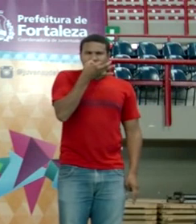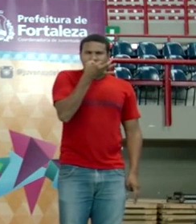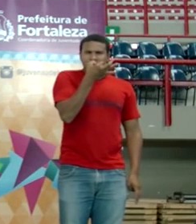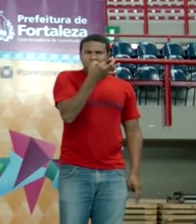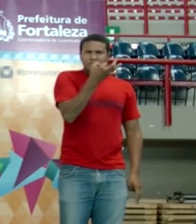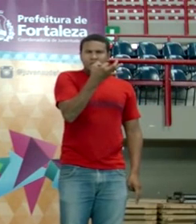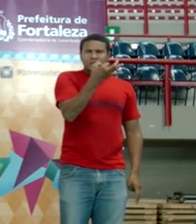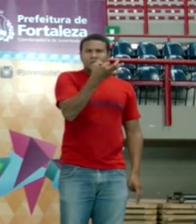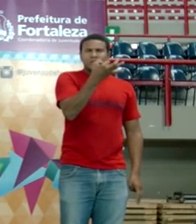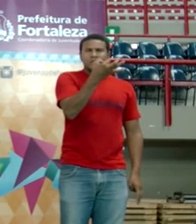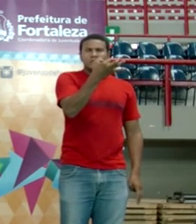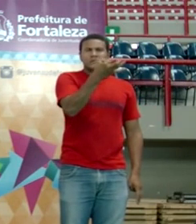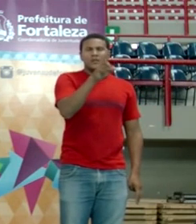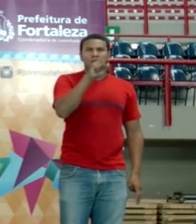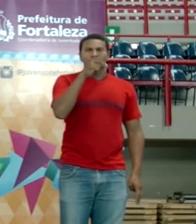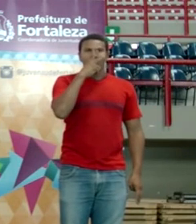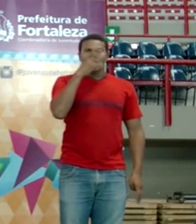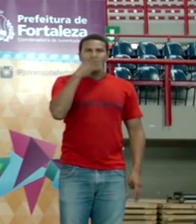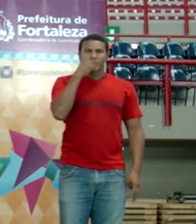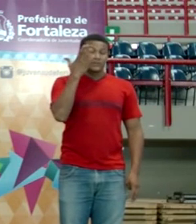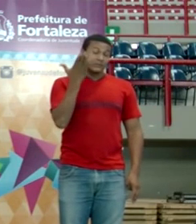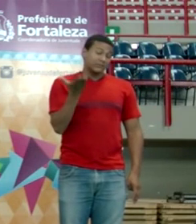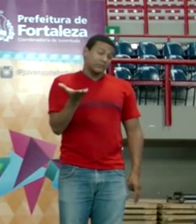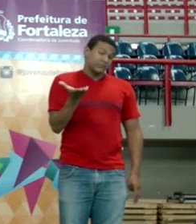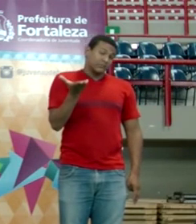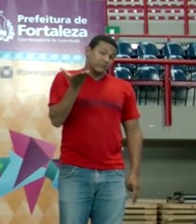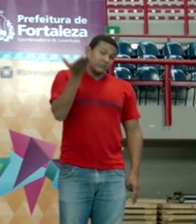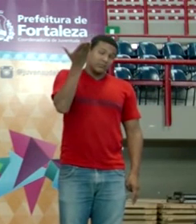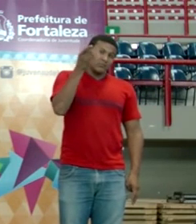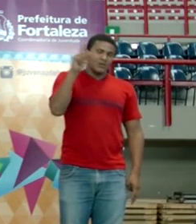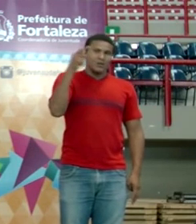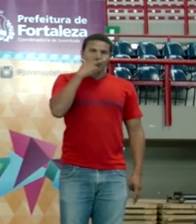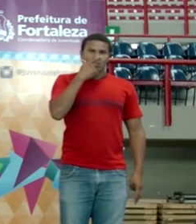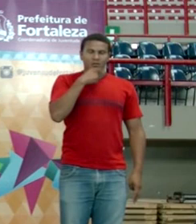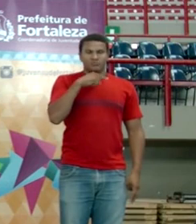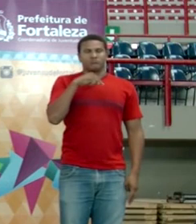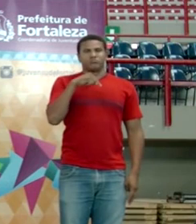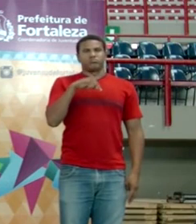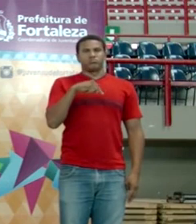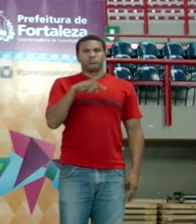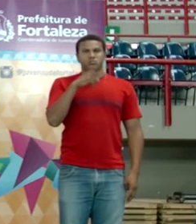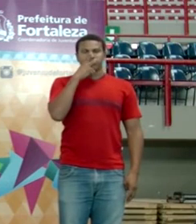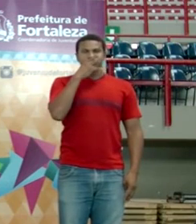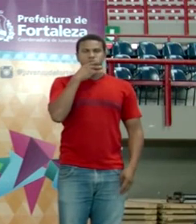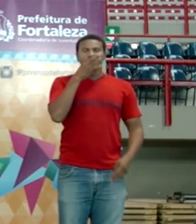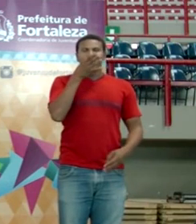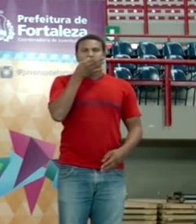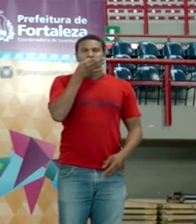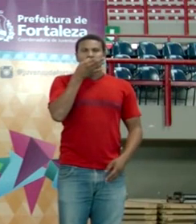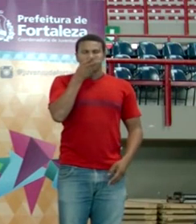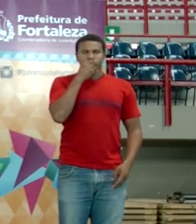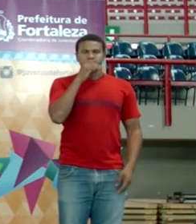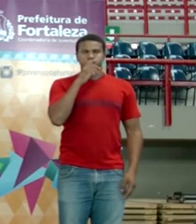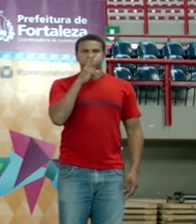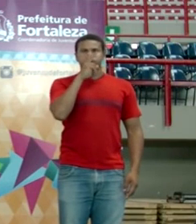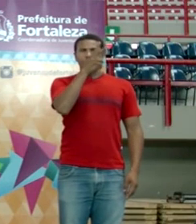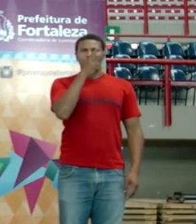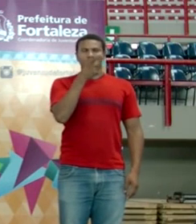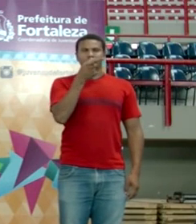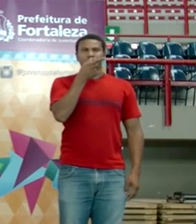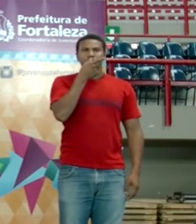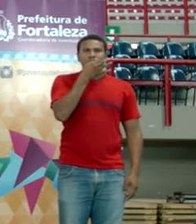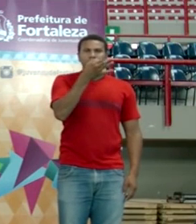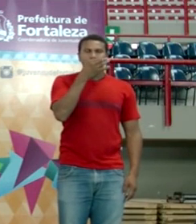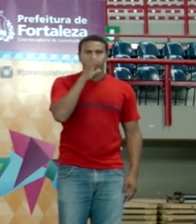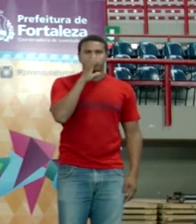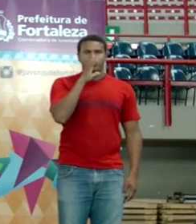de frequência alta. Um som grave é um som de frequência baixa. Então, eu